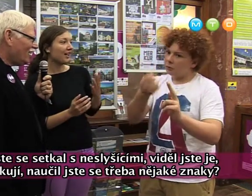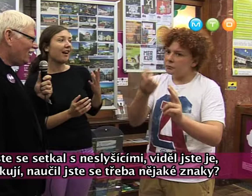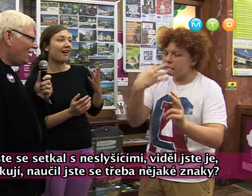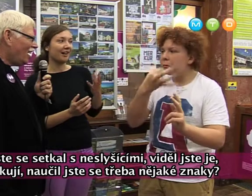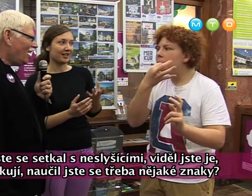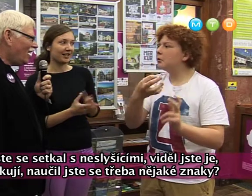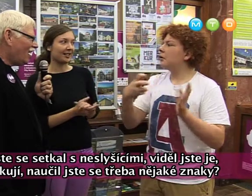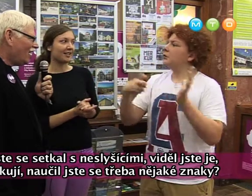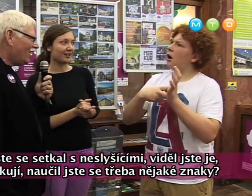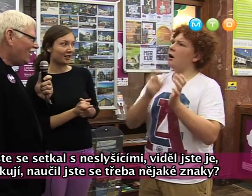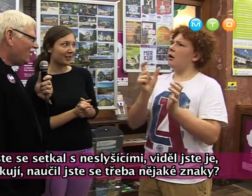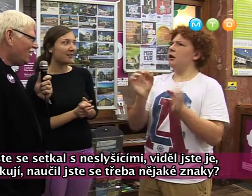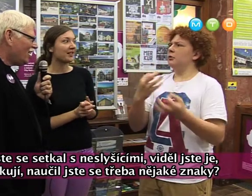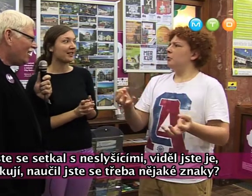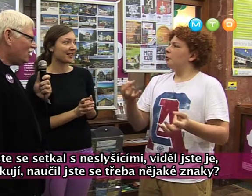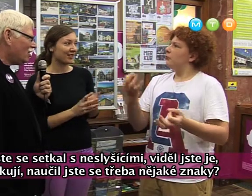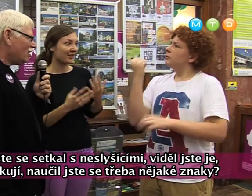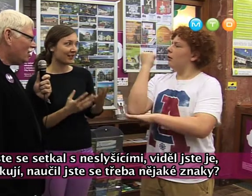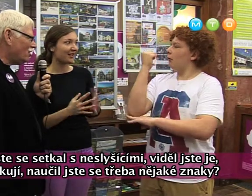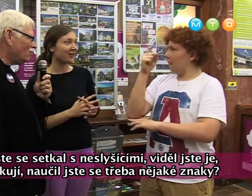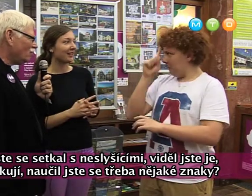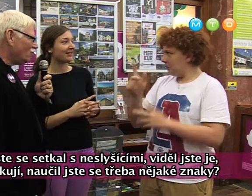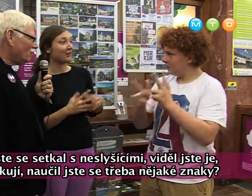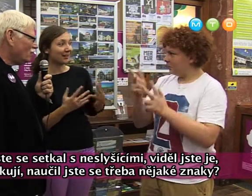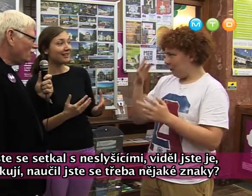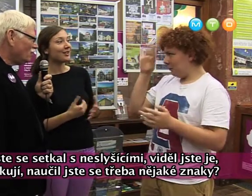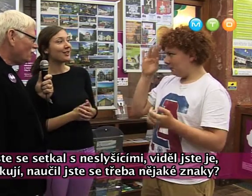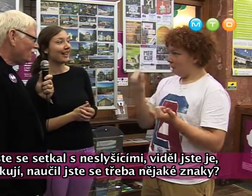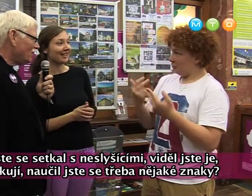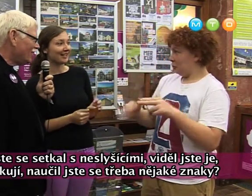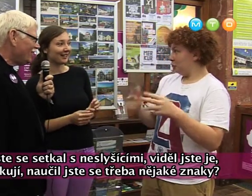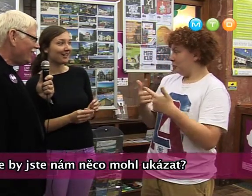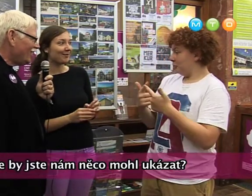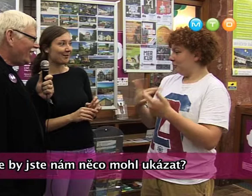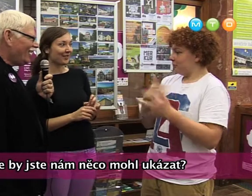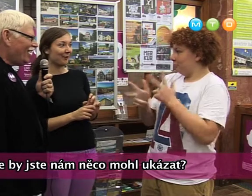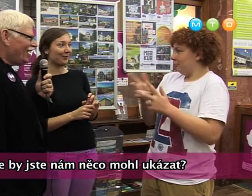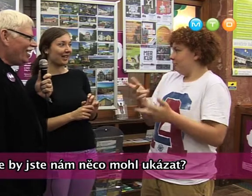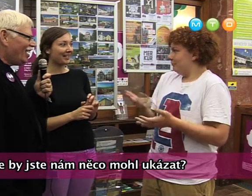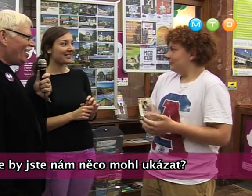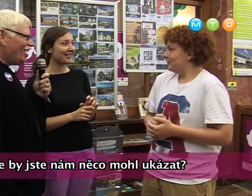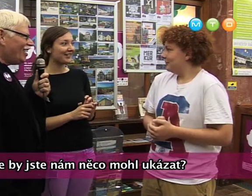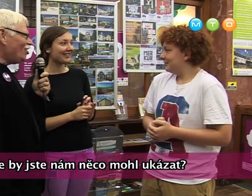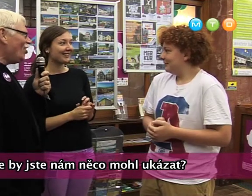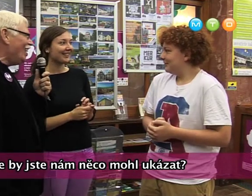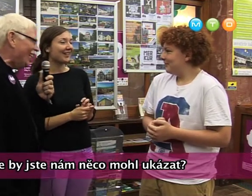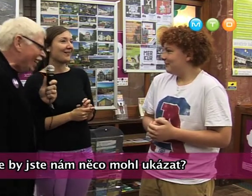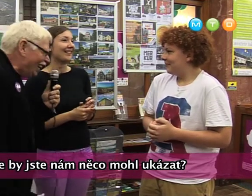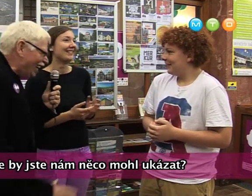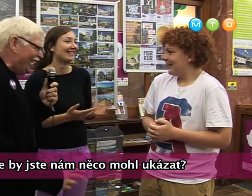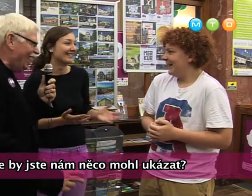vlastně se zeptal s neslyšícími, viděl jste, že vlastně znakují, tak umíte něco, nějaké znaky třeba, že byste nám mohl ukázat něco? No,